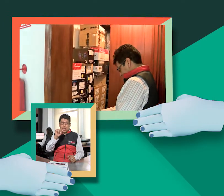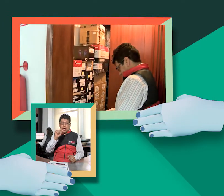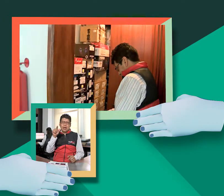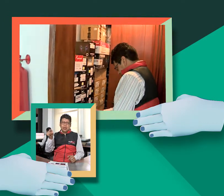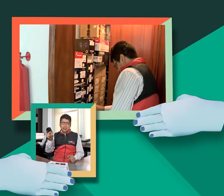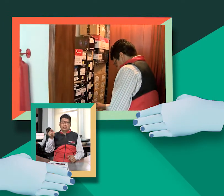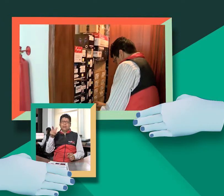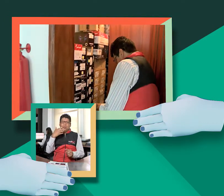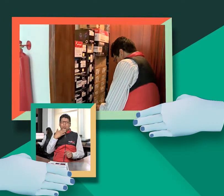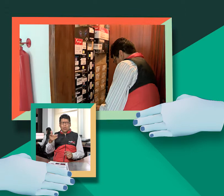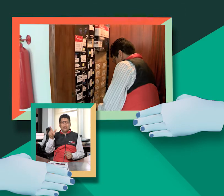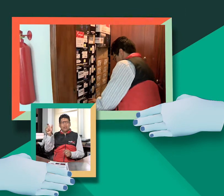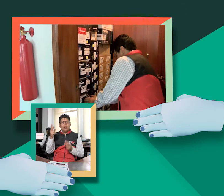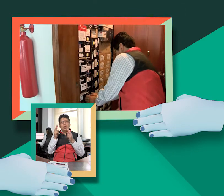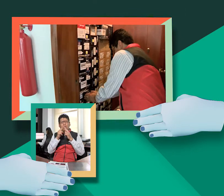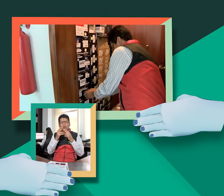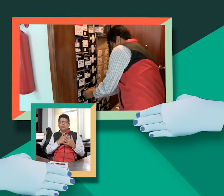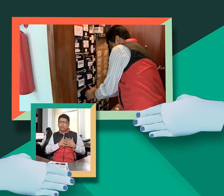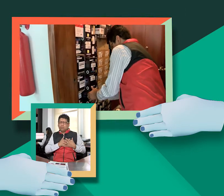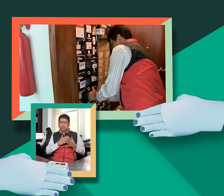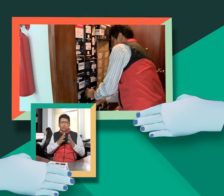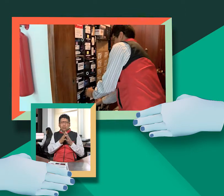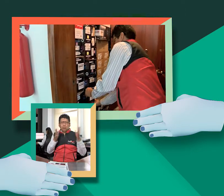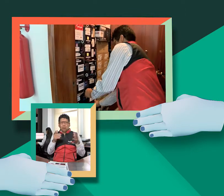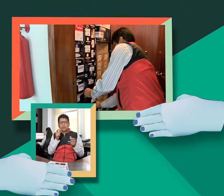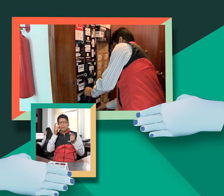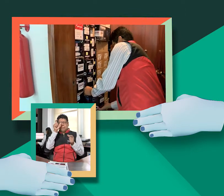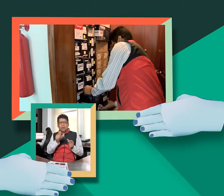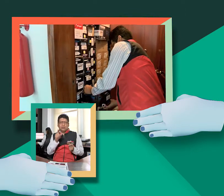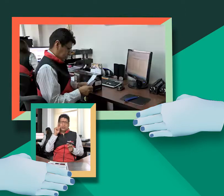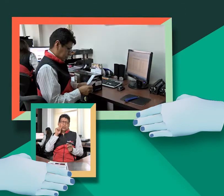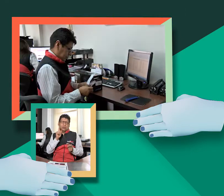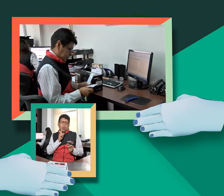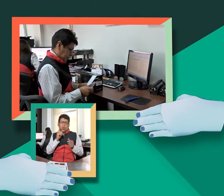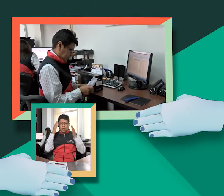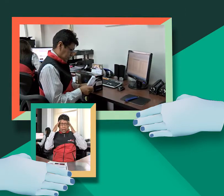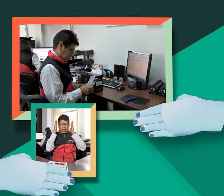gracias donde la persona siente llamada marco valència